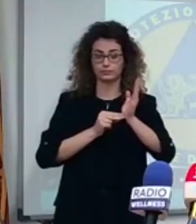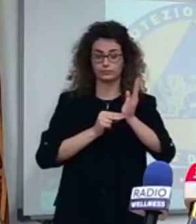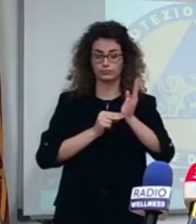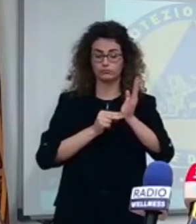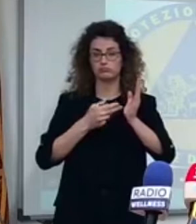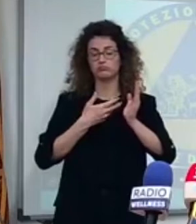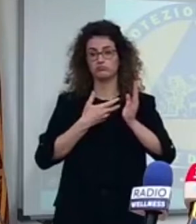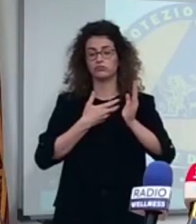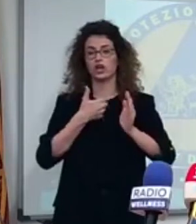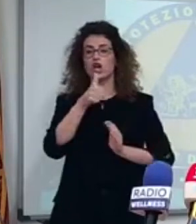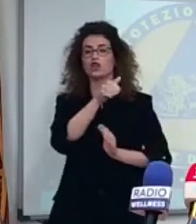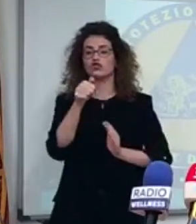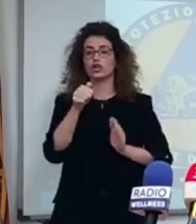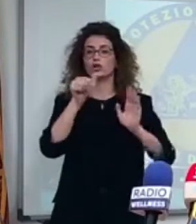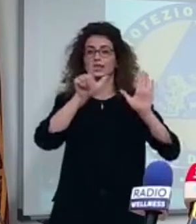ne abbiamo